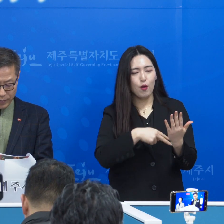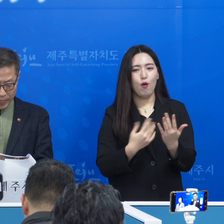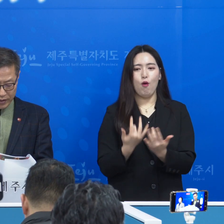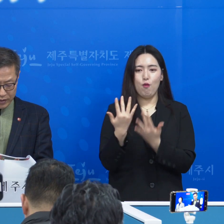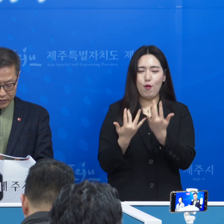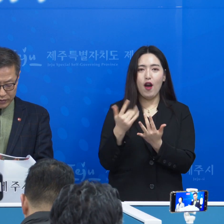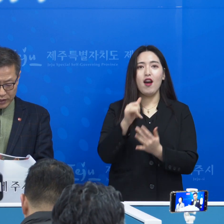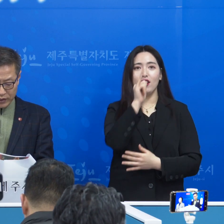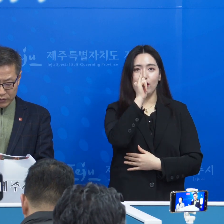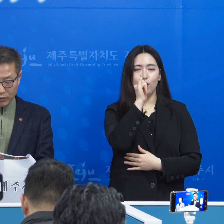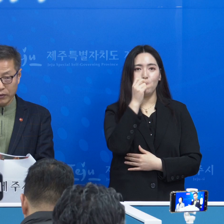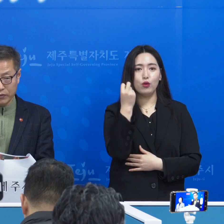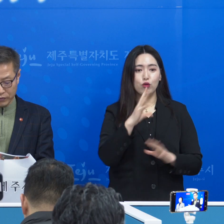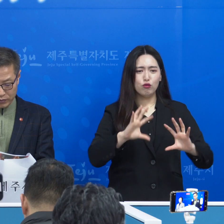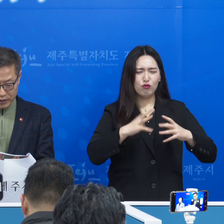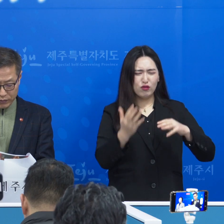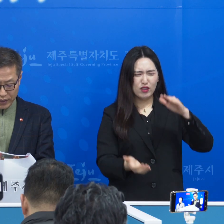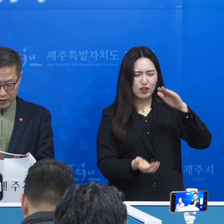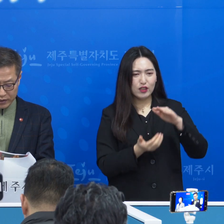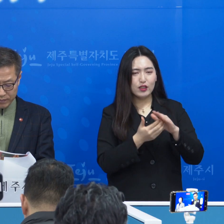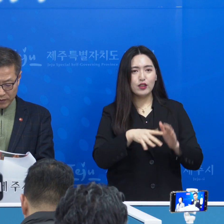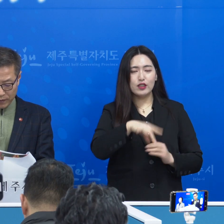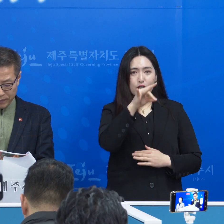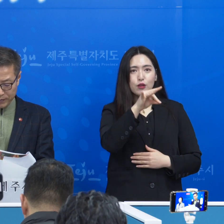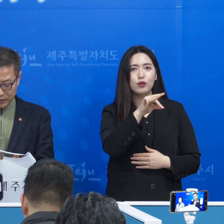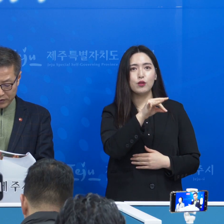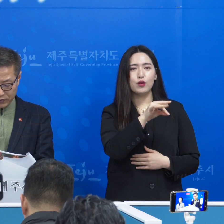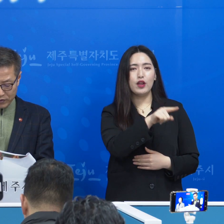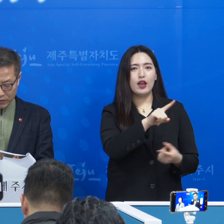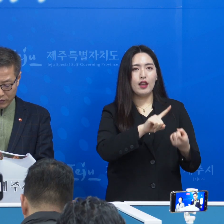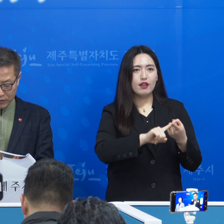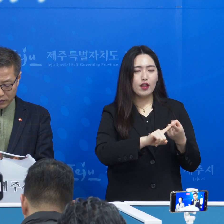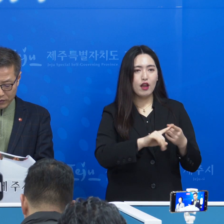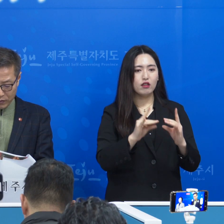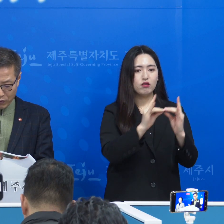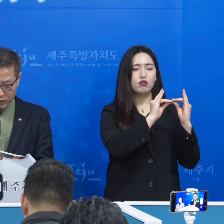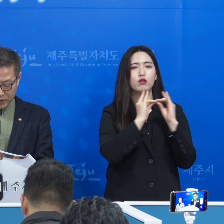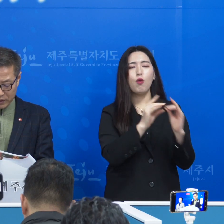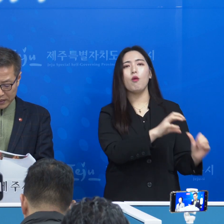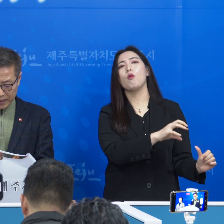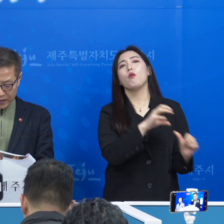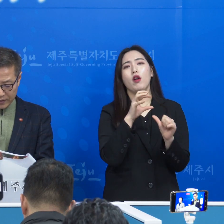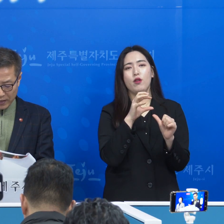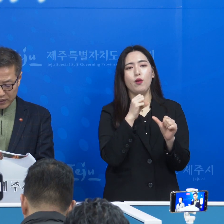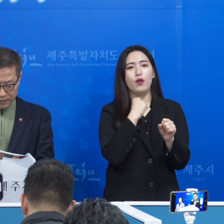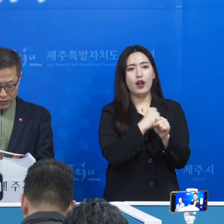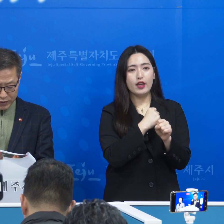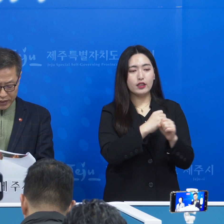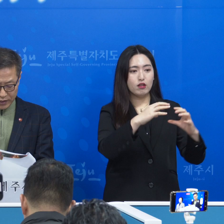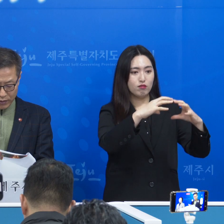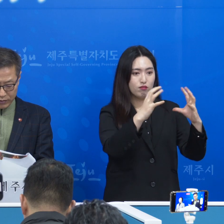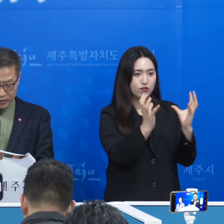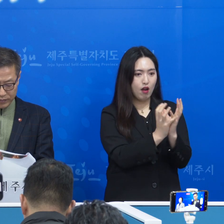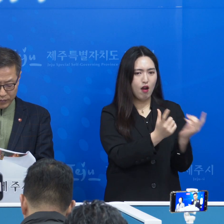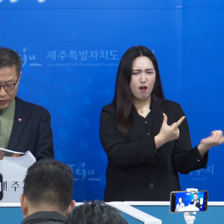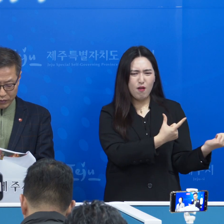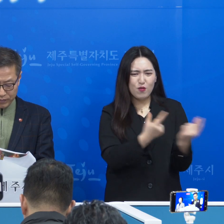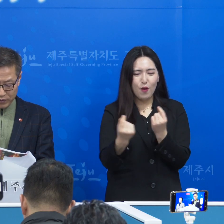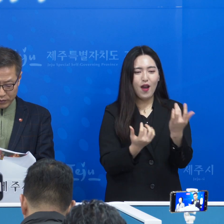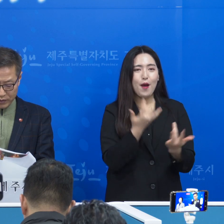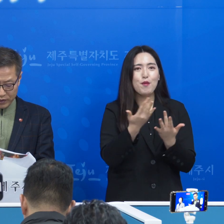이어지며 국내 최초 드론을 이용한 점마 퍼포먼스 연출로 오름에 설치된 달집이 동시에